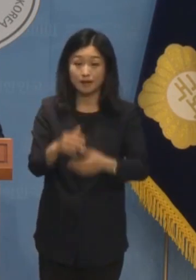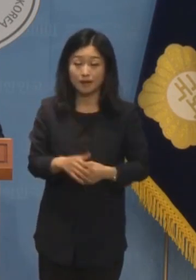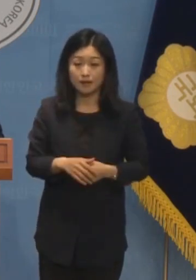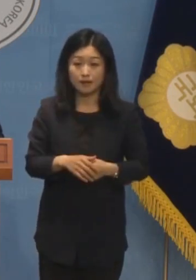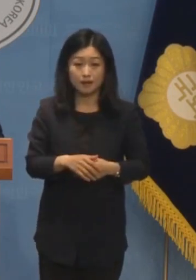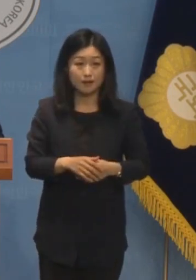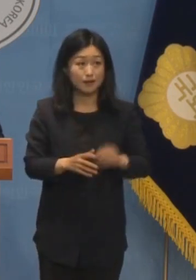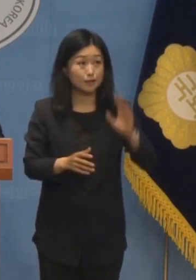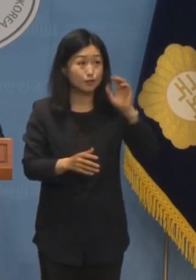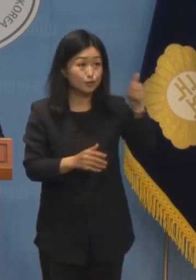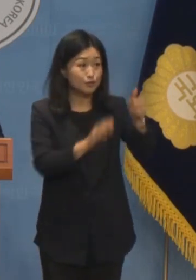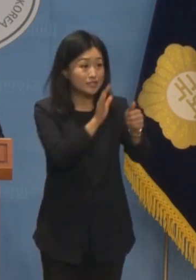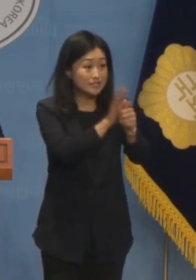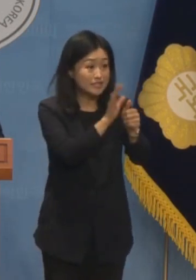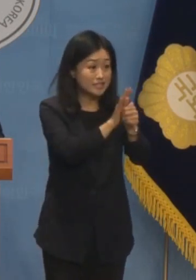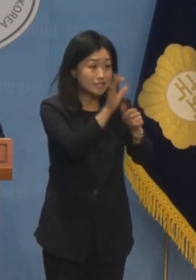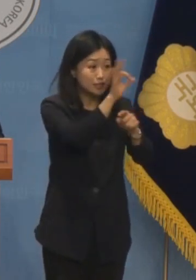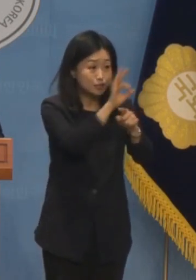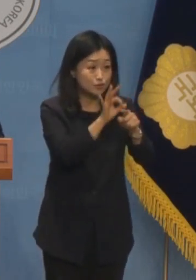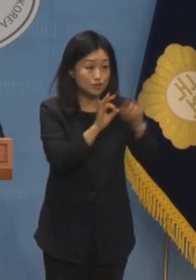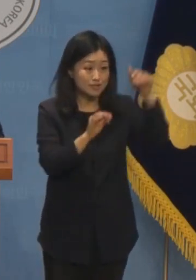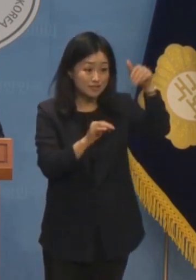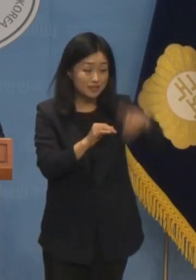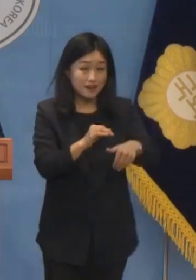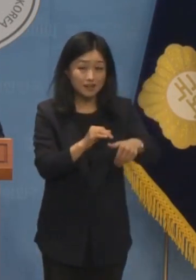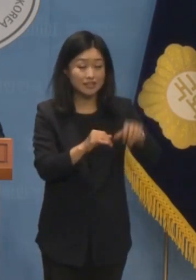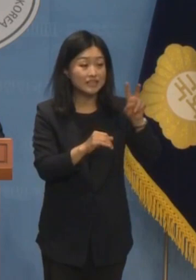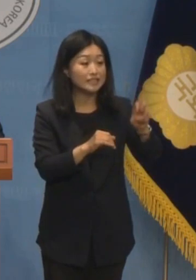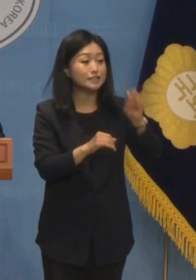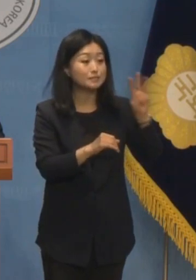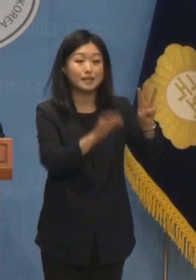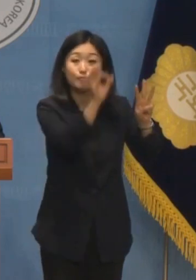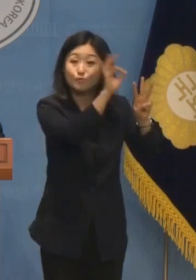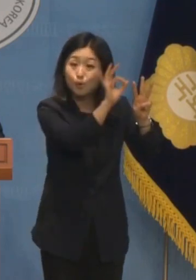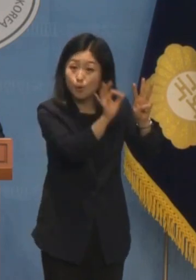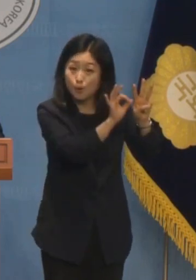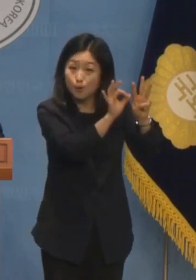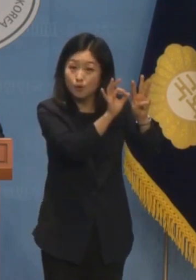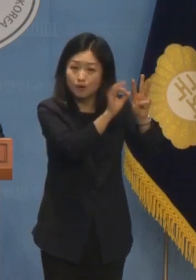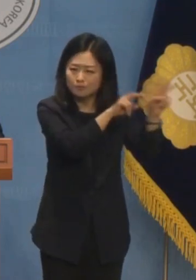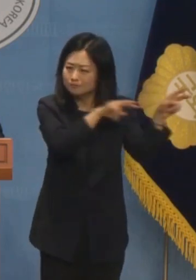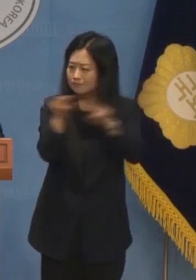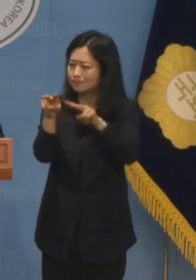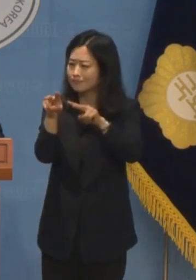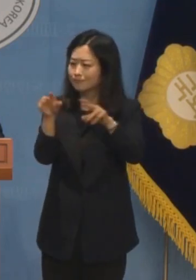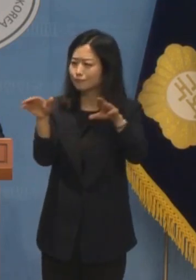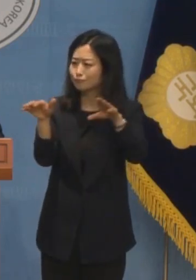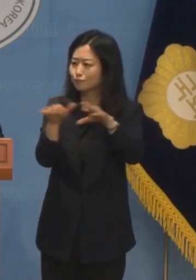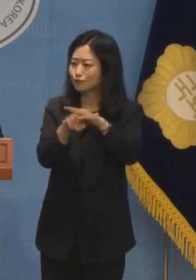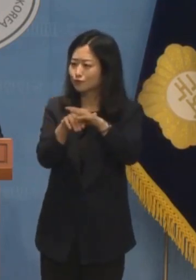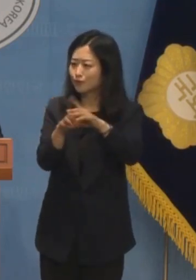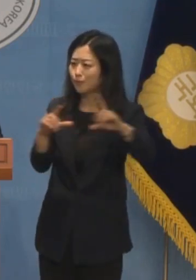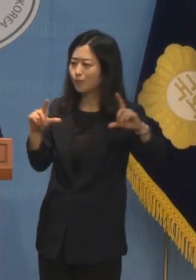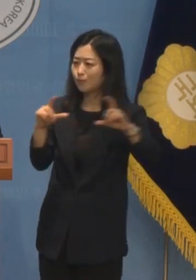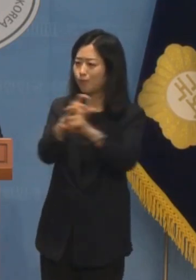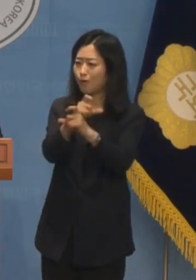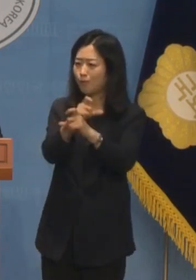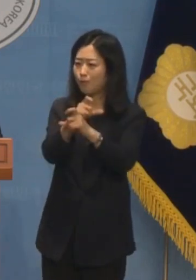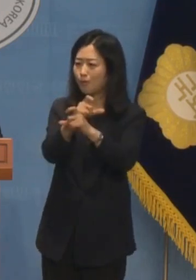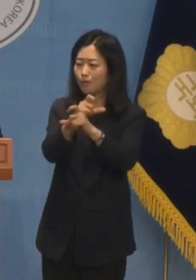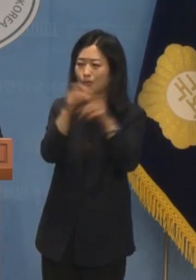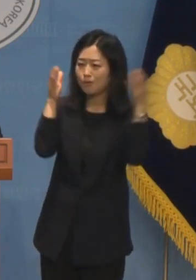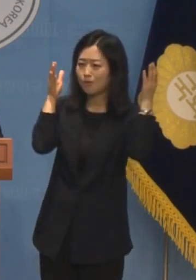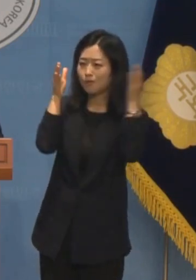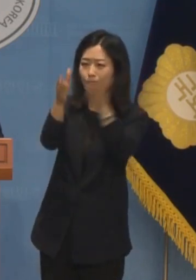지지도가 23%로 주저앉으니 득달같이 검찰이 문재인 전 대통령에게 보복의 칼날을